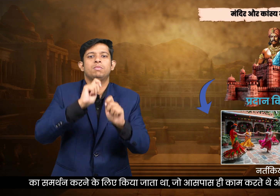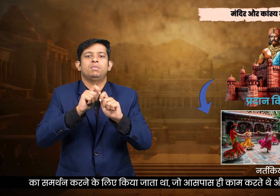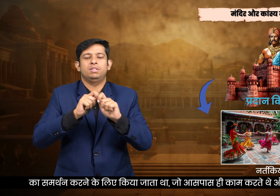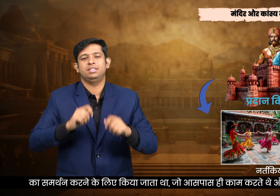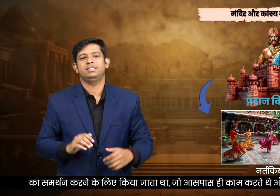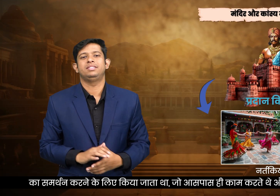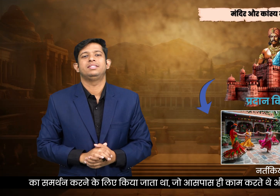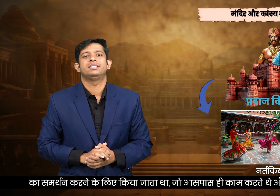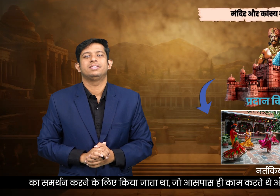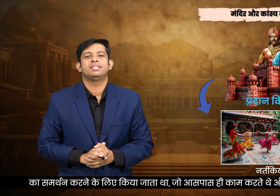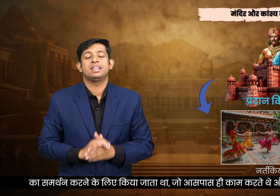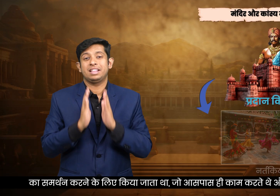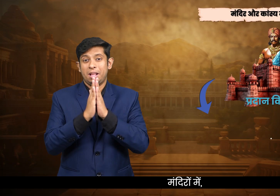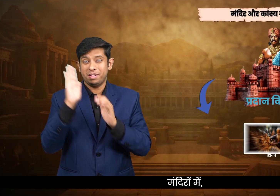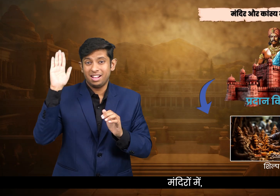निवास रहते थे।